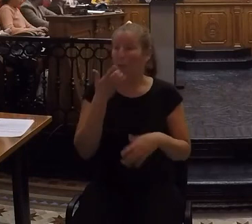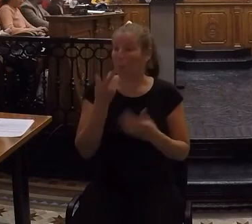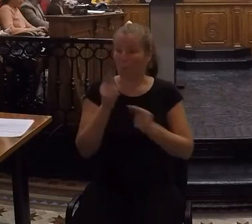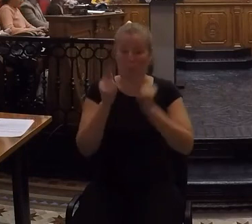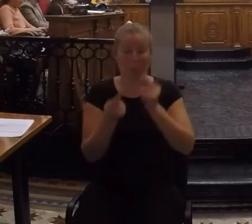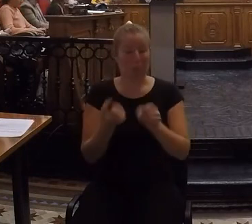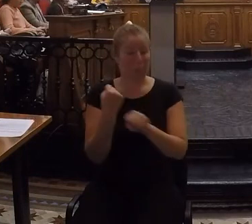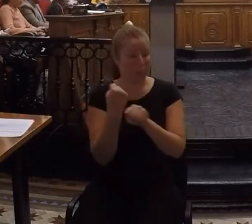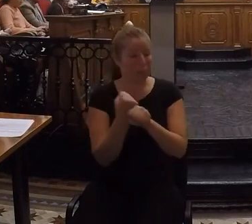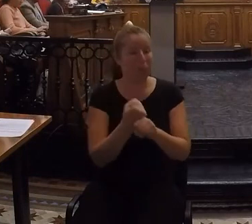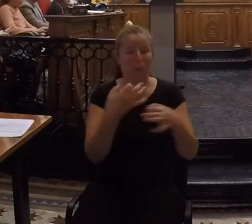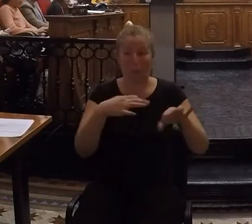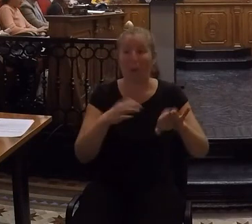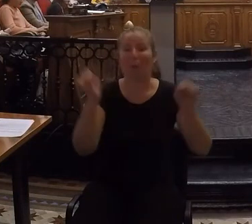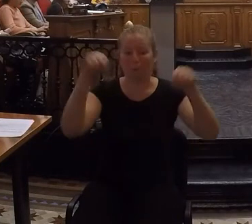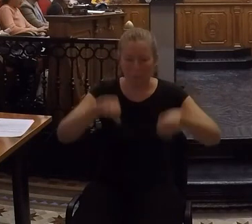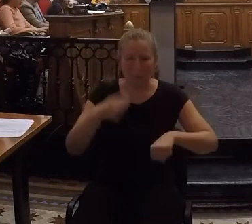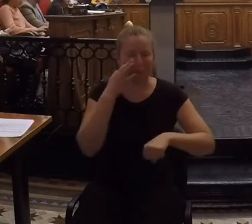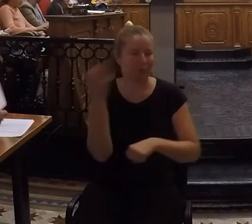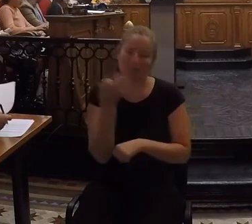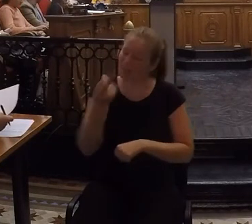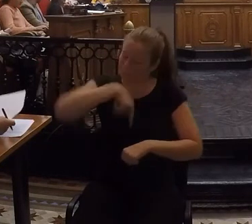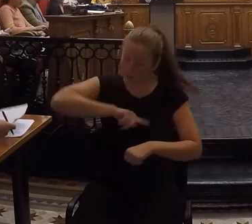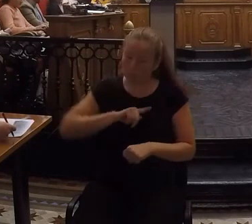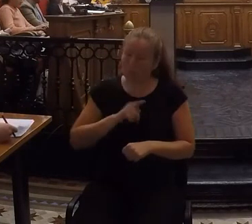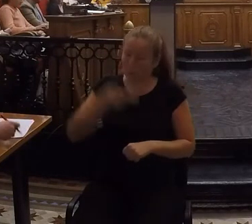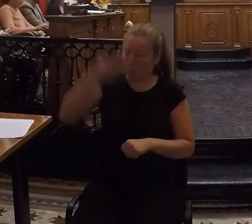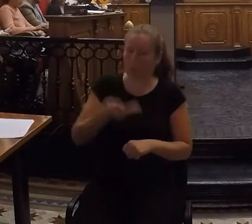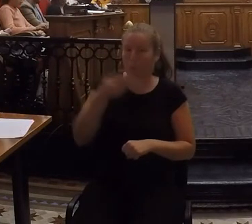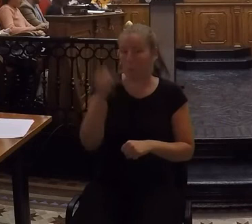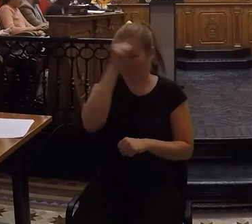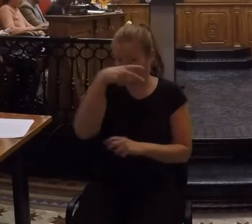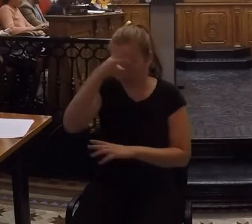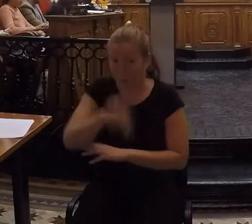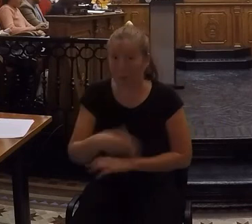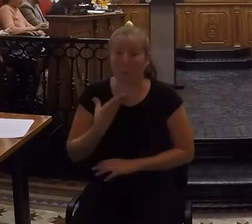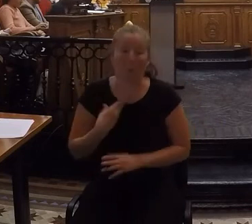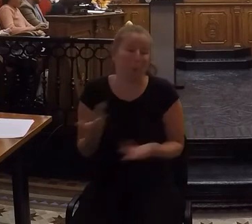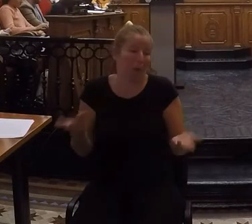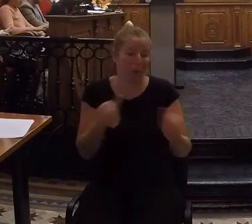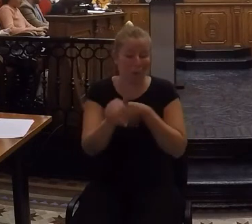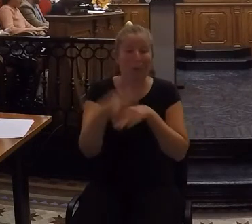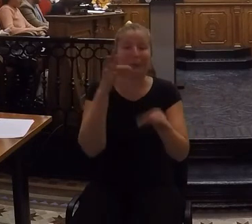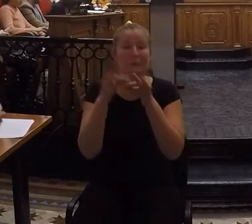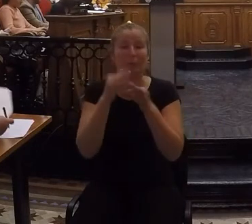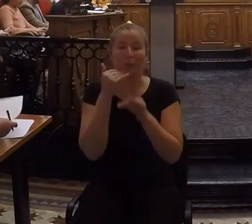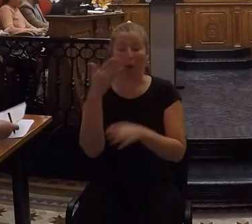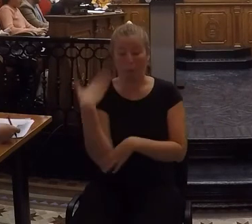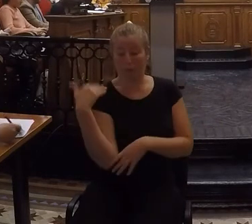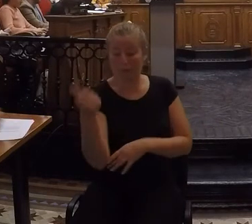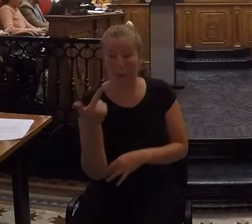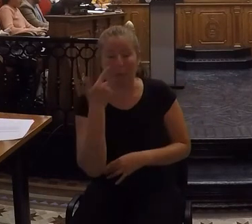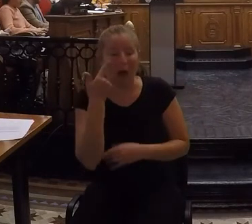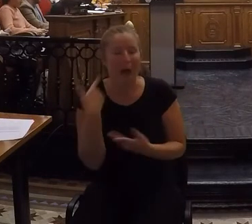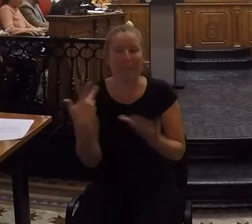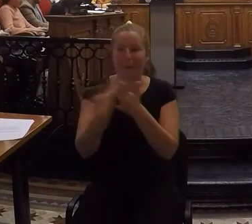trabajando. Pero si quieren contar con nuestras propuestas, yo creo que en el mes de septiembre nos pueden llamar, nos pueden ir explicando todos los datos del ayuntamiento,